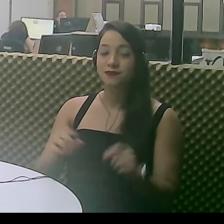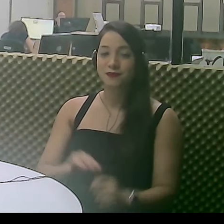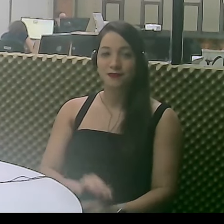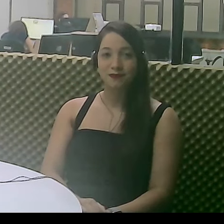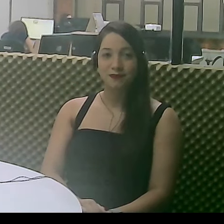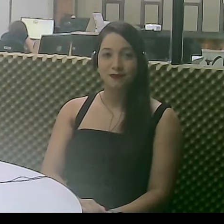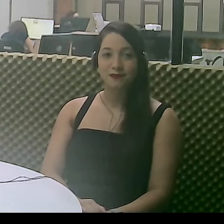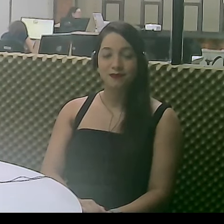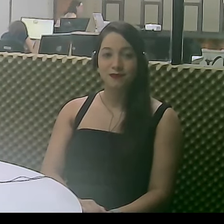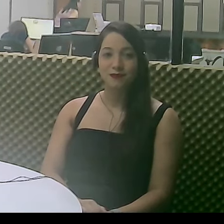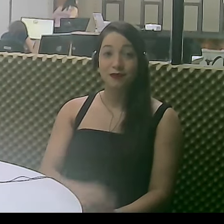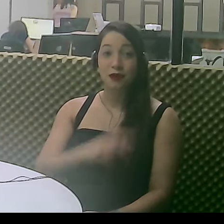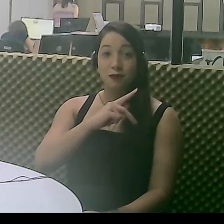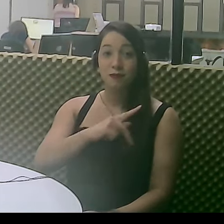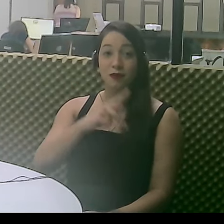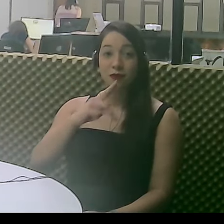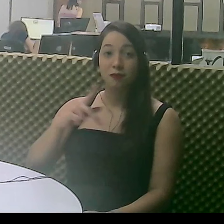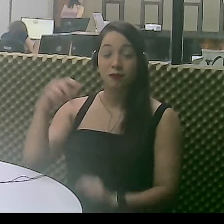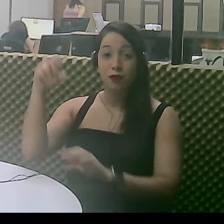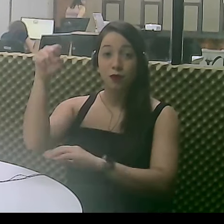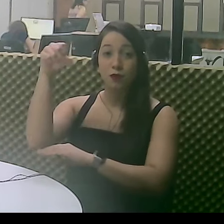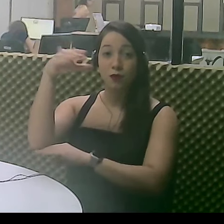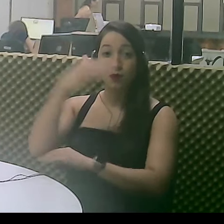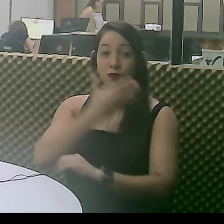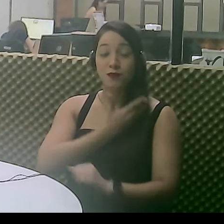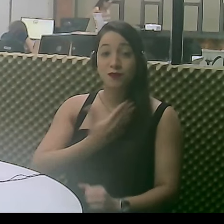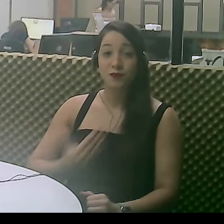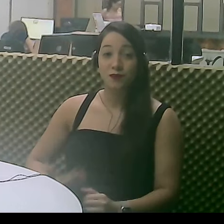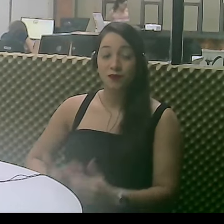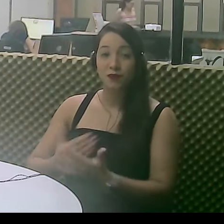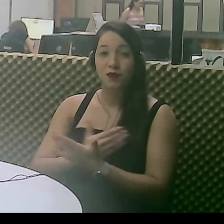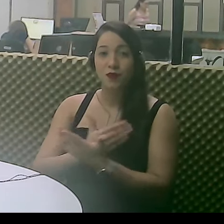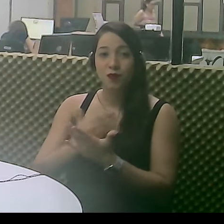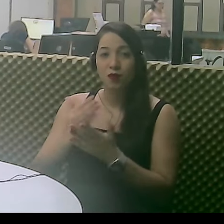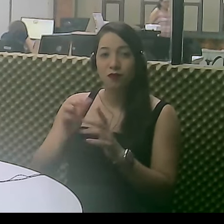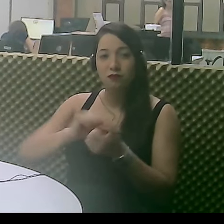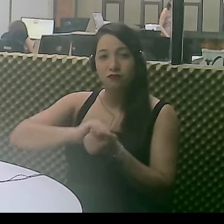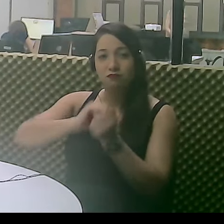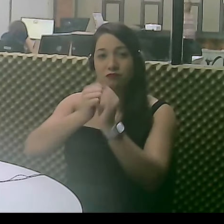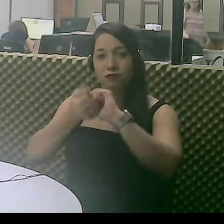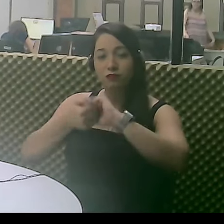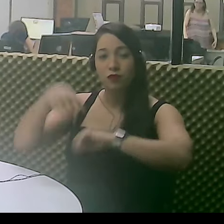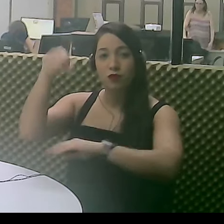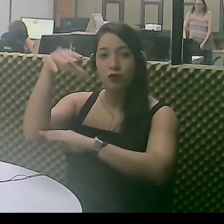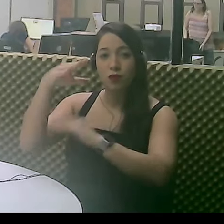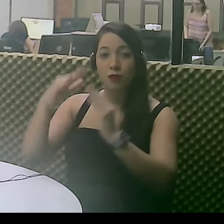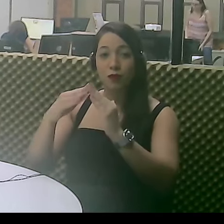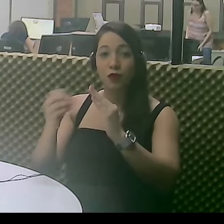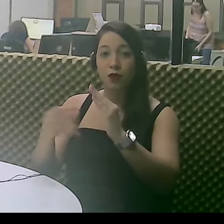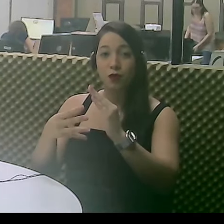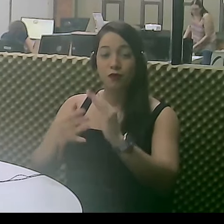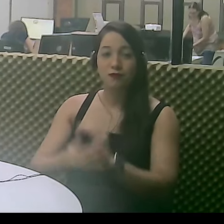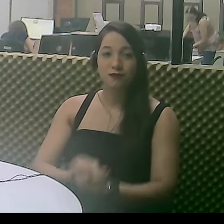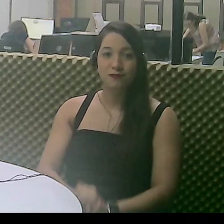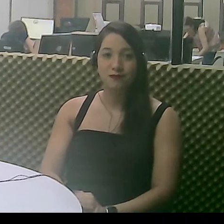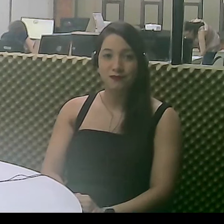cidade ppp da iluminação pública inicia remodelação de luminárias no bairro Morada